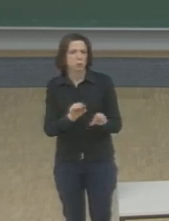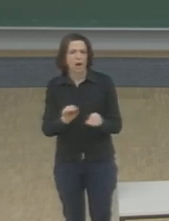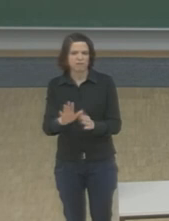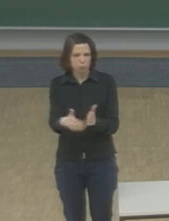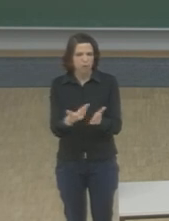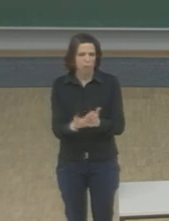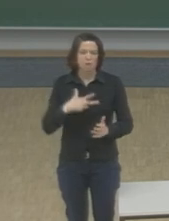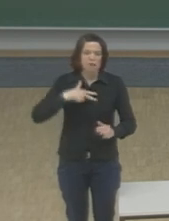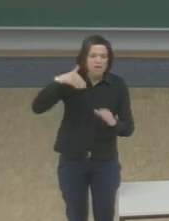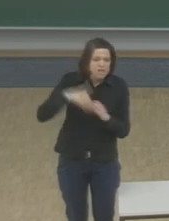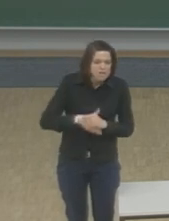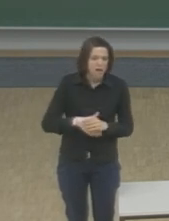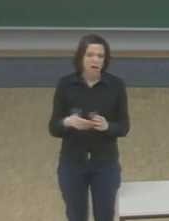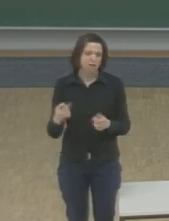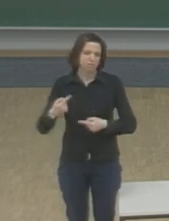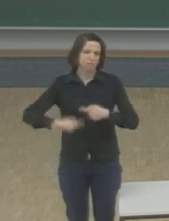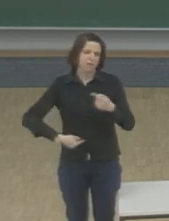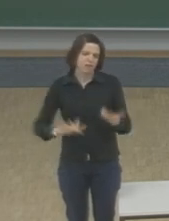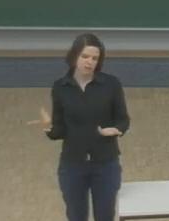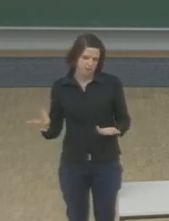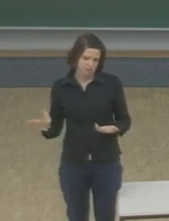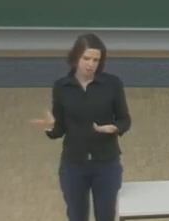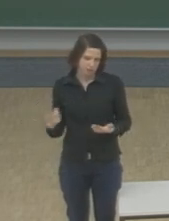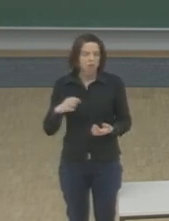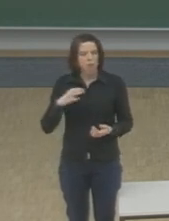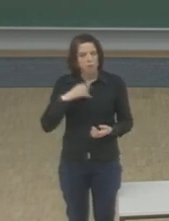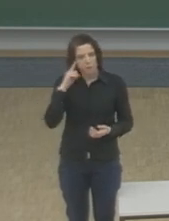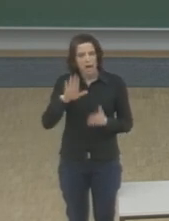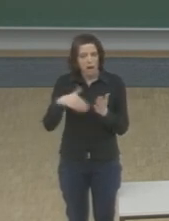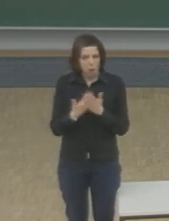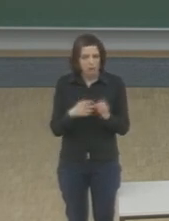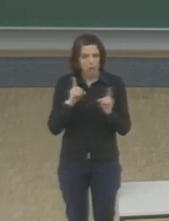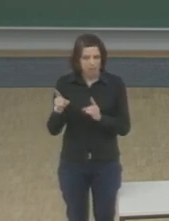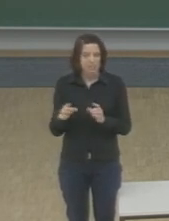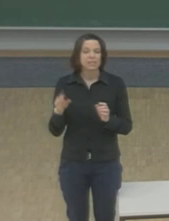bleibt. Eine Aufgabendidaktik 4.0 braucht nun